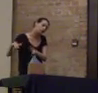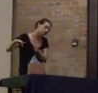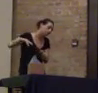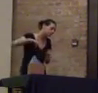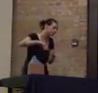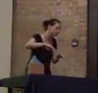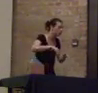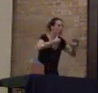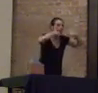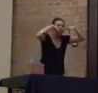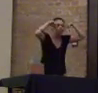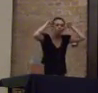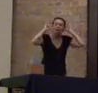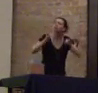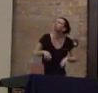começaram a voltar novamente para lá.